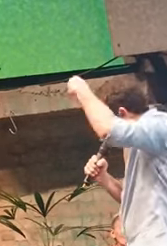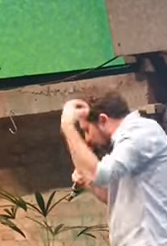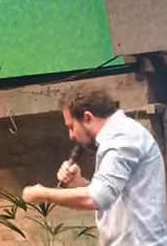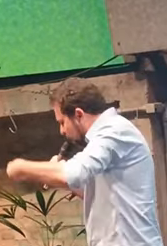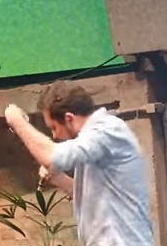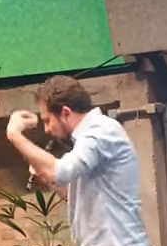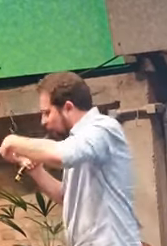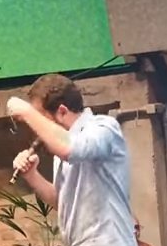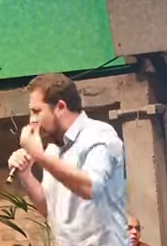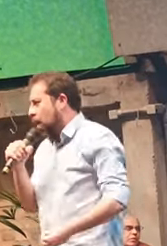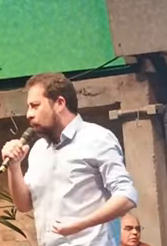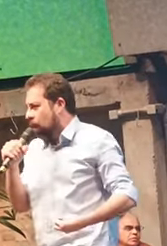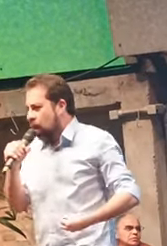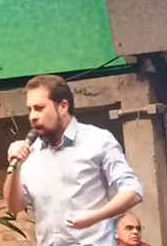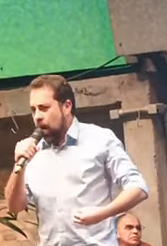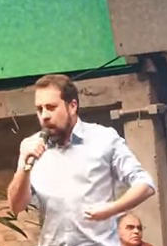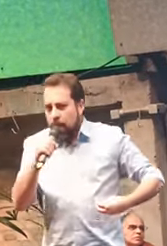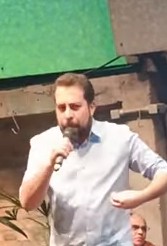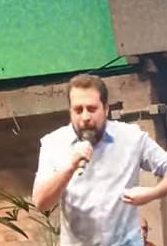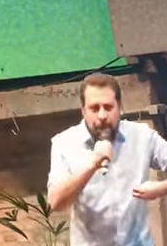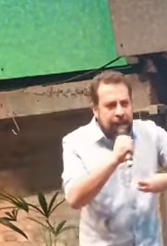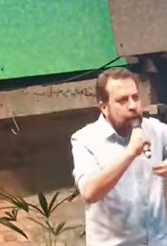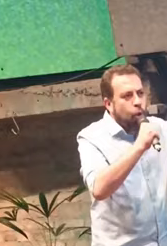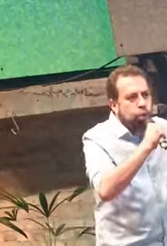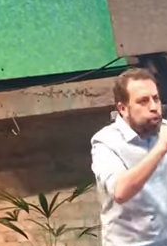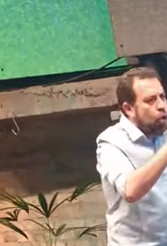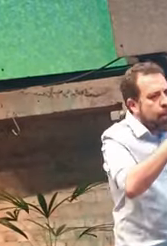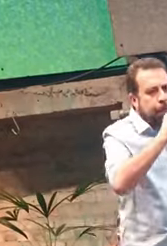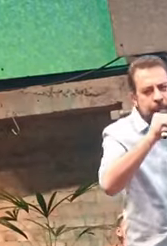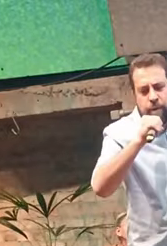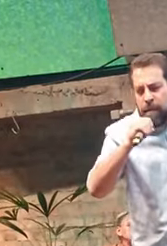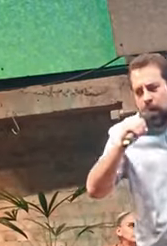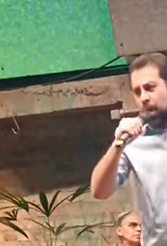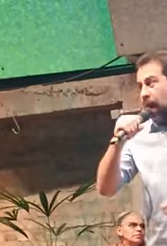fertilizante orgânico natural para a